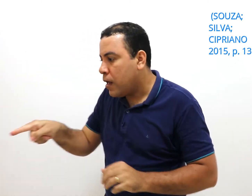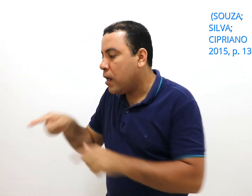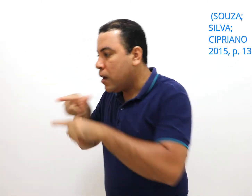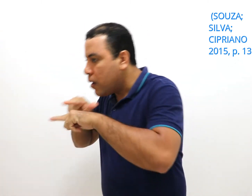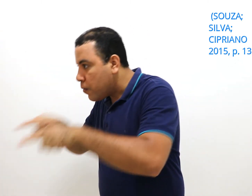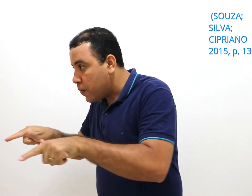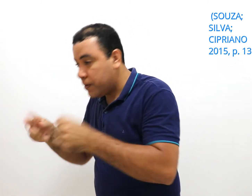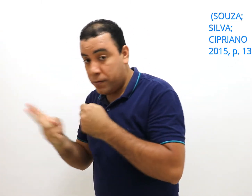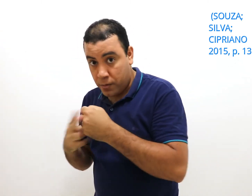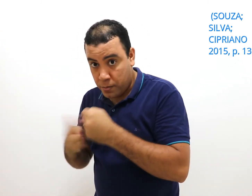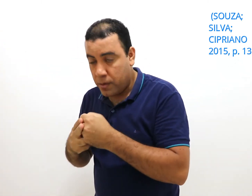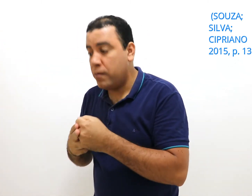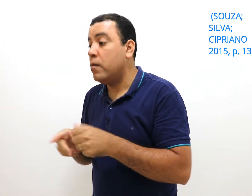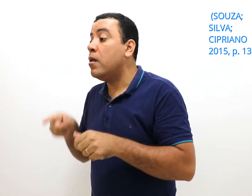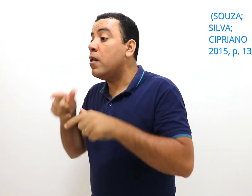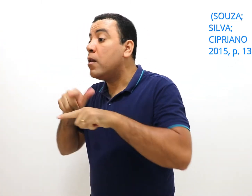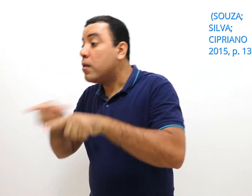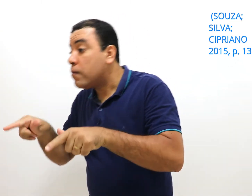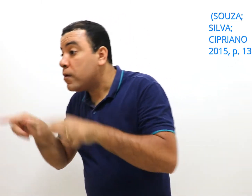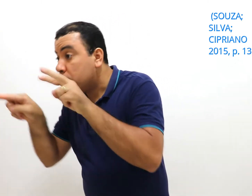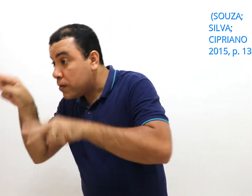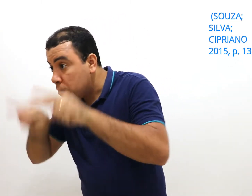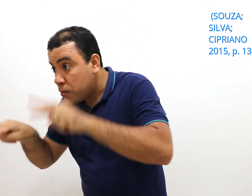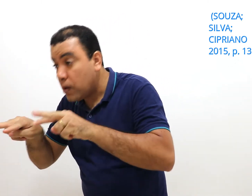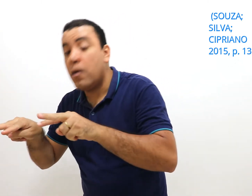da linguagem verbal e visual.